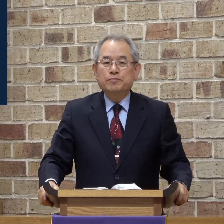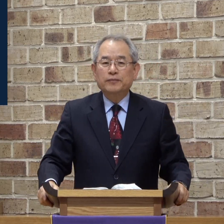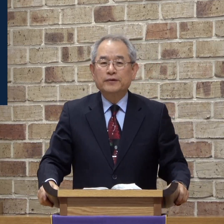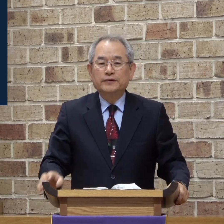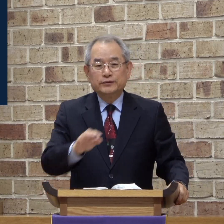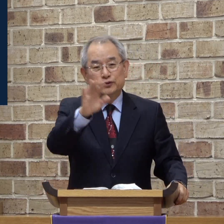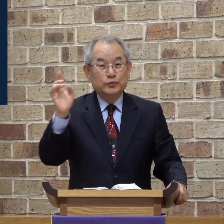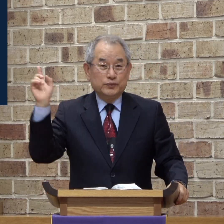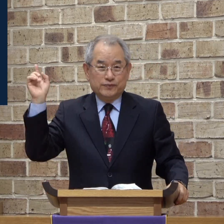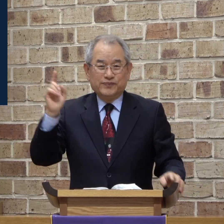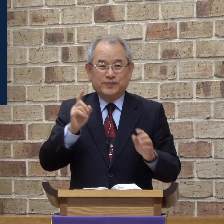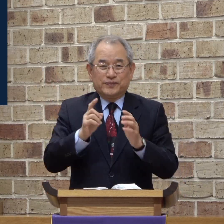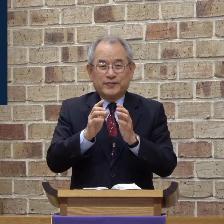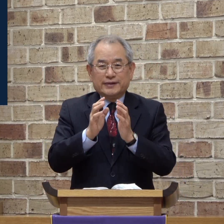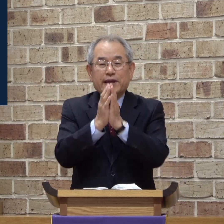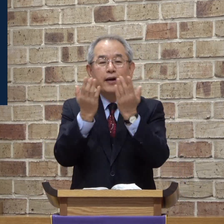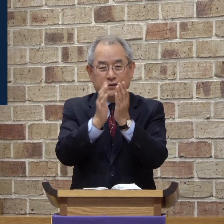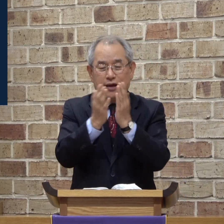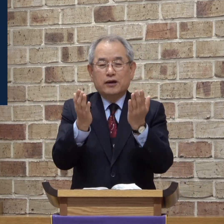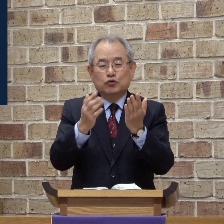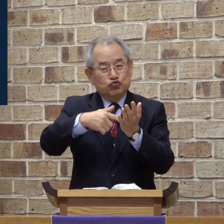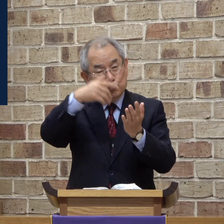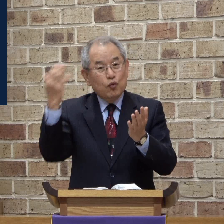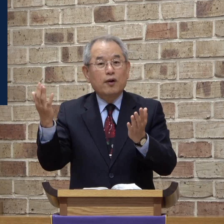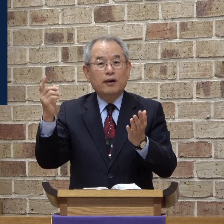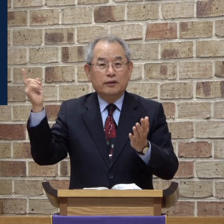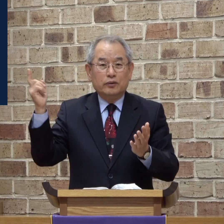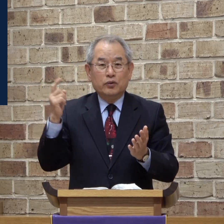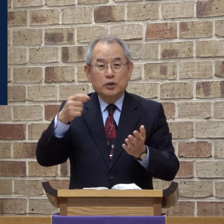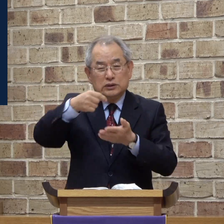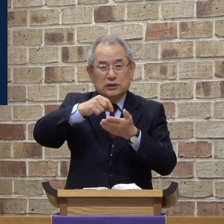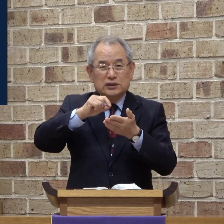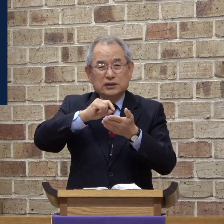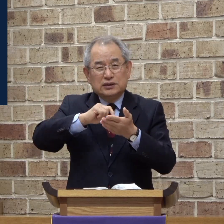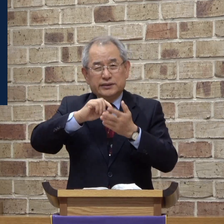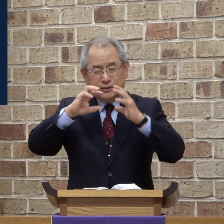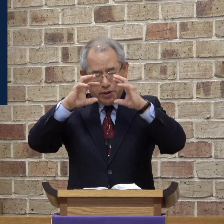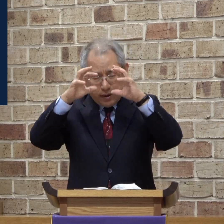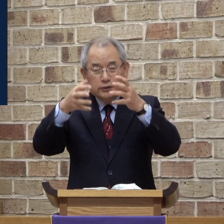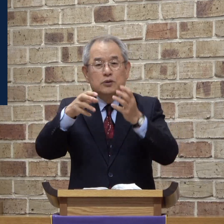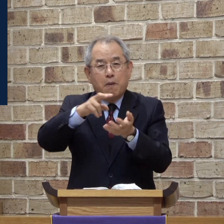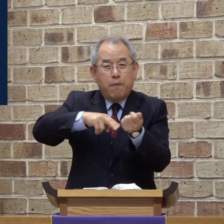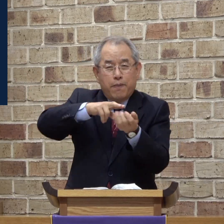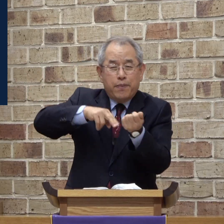너무나 감동이 되었습니다. 또 큰 은혜가 되었습니다. 하나님께 영광의 박수 올려드립니다.